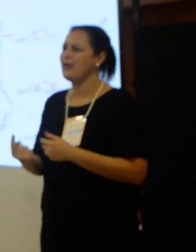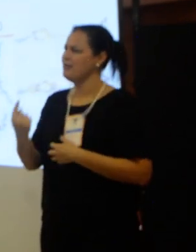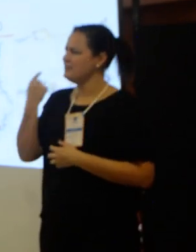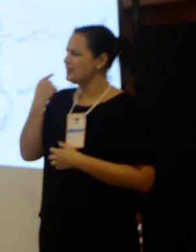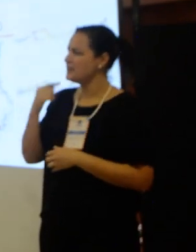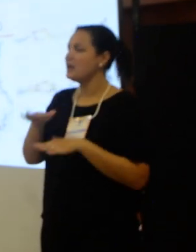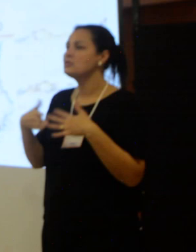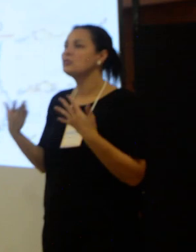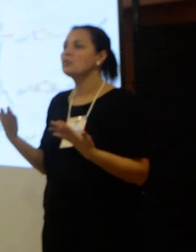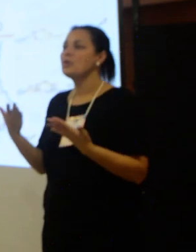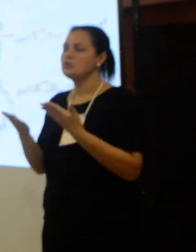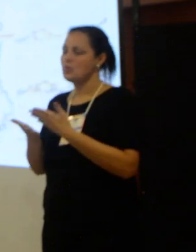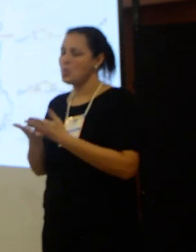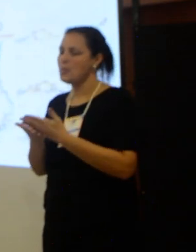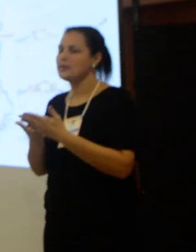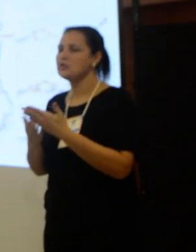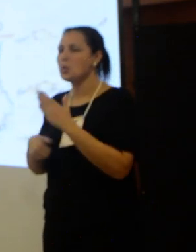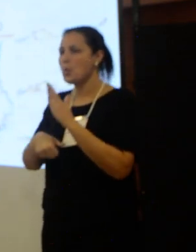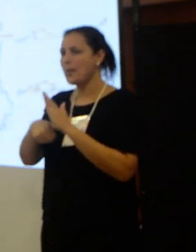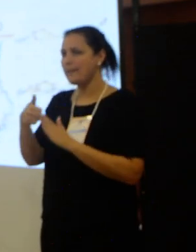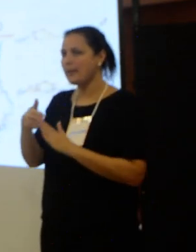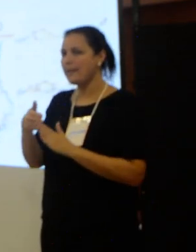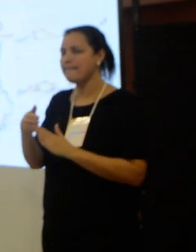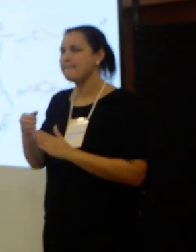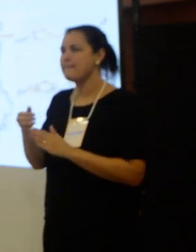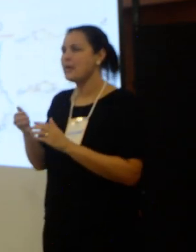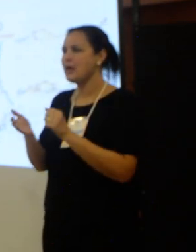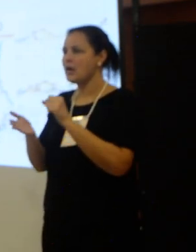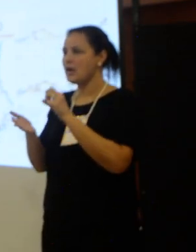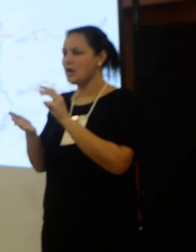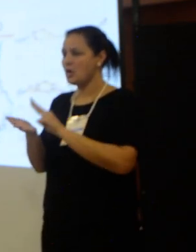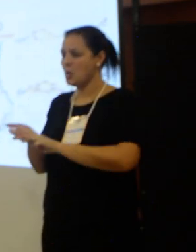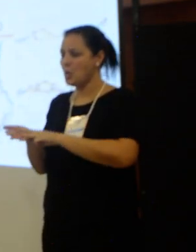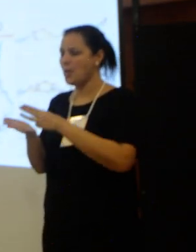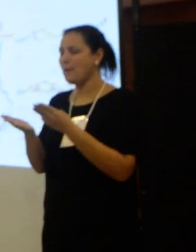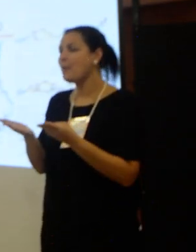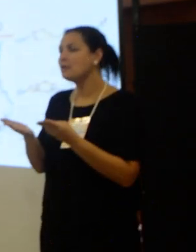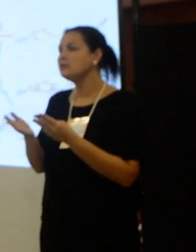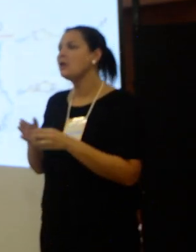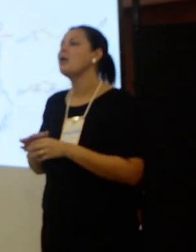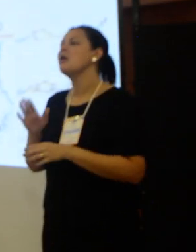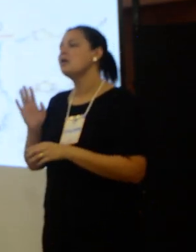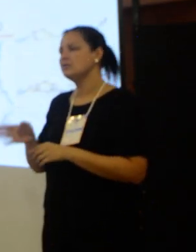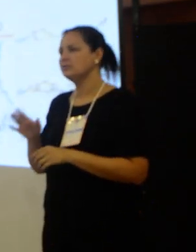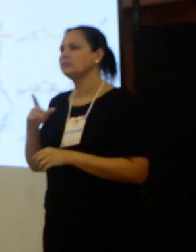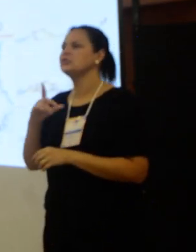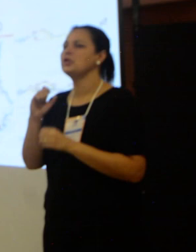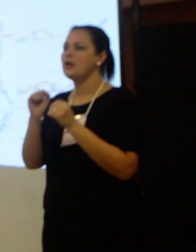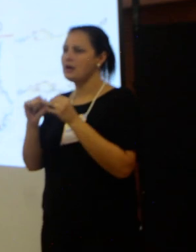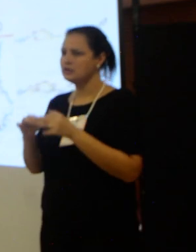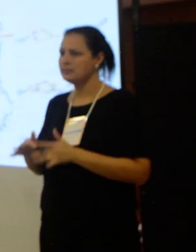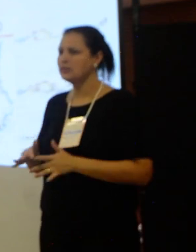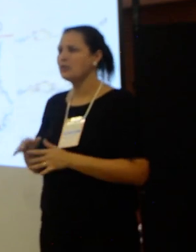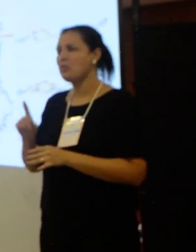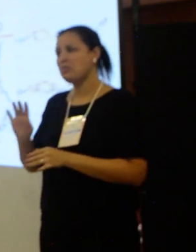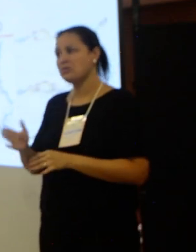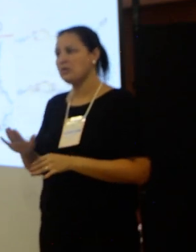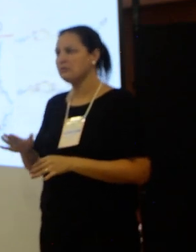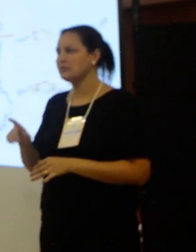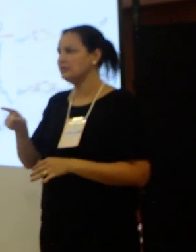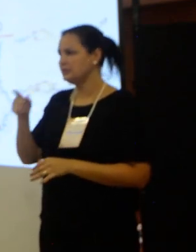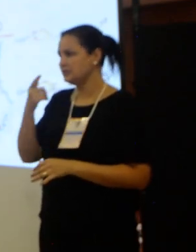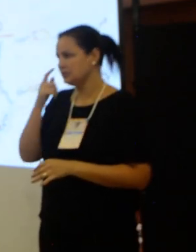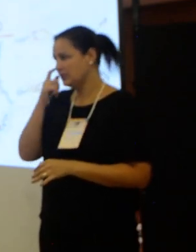foi feito um piloto, em 2003 ainda, tá? Mas não foi tratada a orla como um todo. A orla de vocês é imensa,